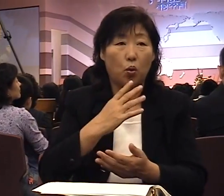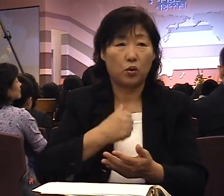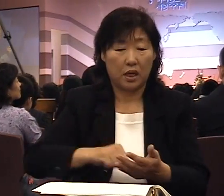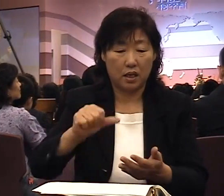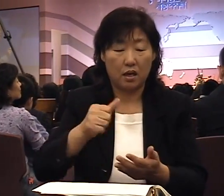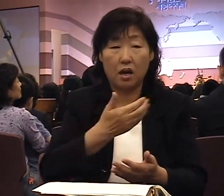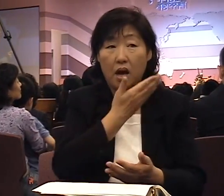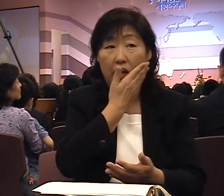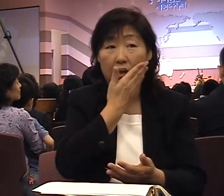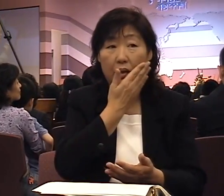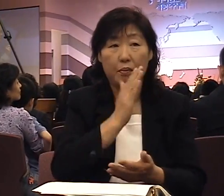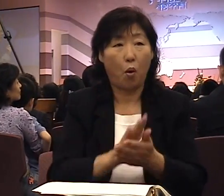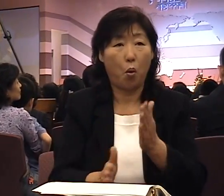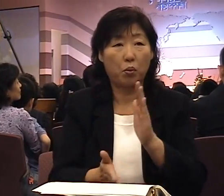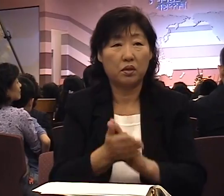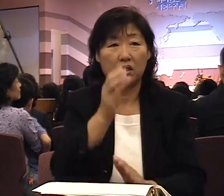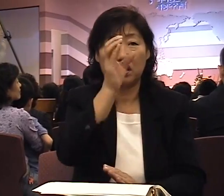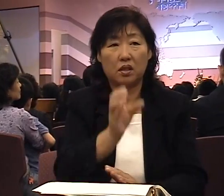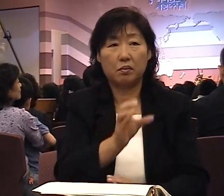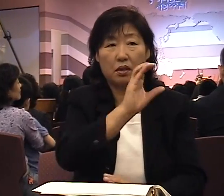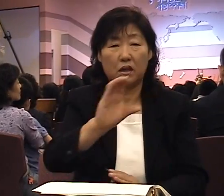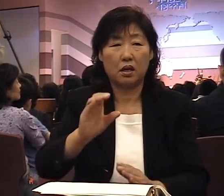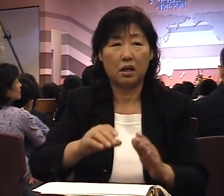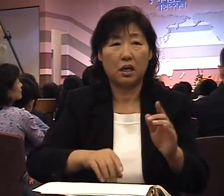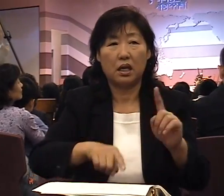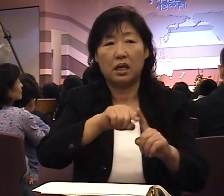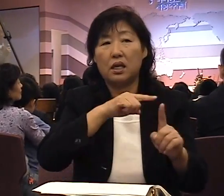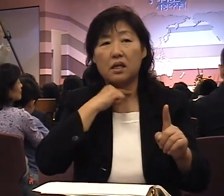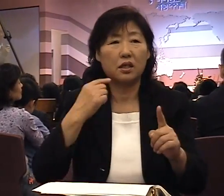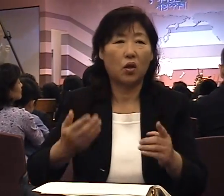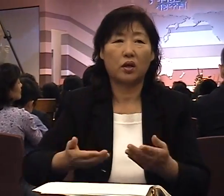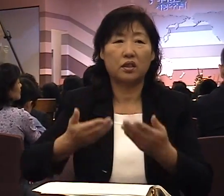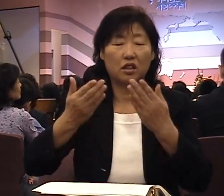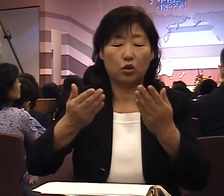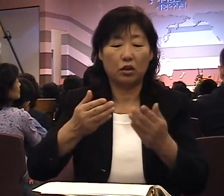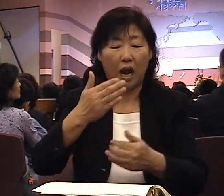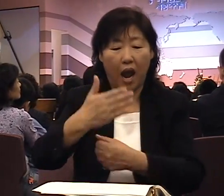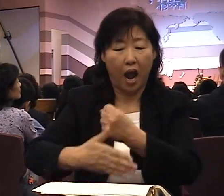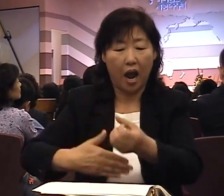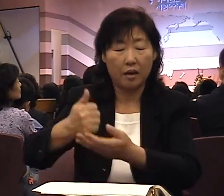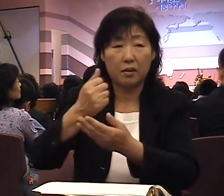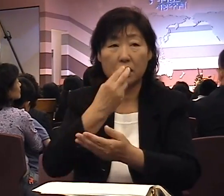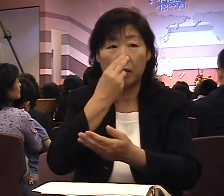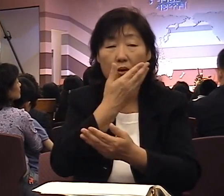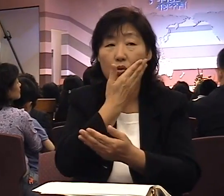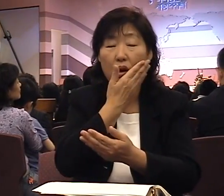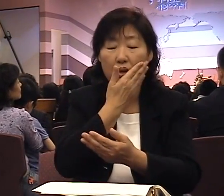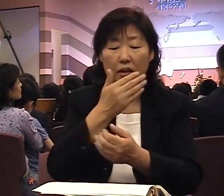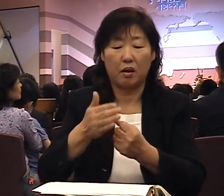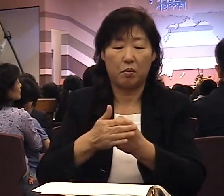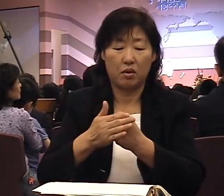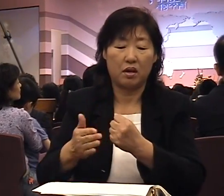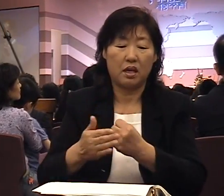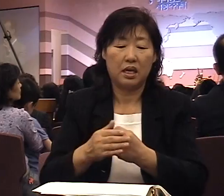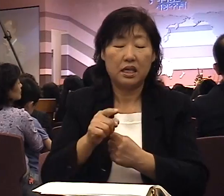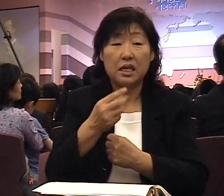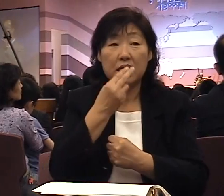독생자를 아낌없이 십자가에 희생시켜 주신 하나님, 생명이 귀하기 때문에